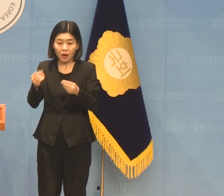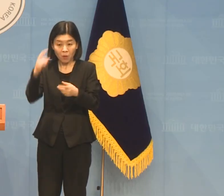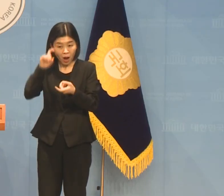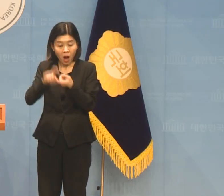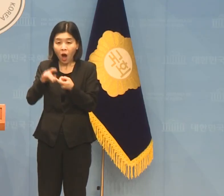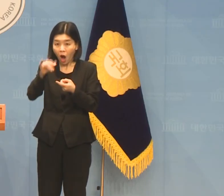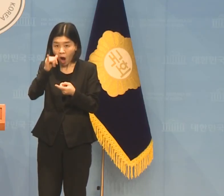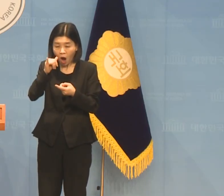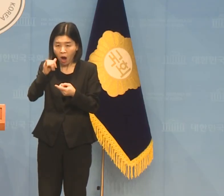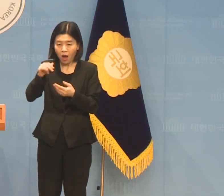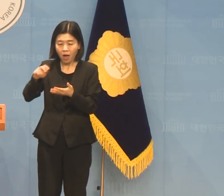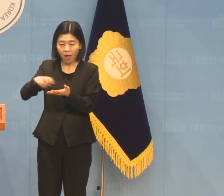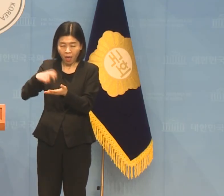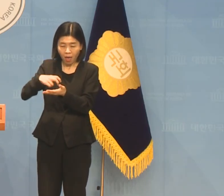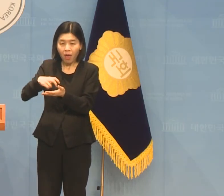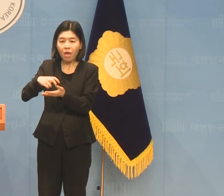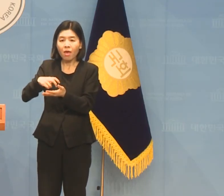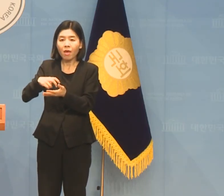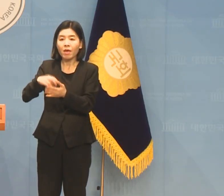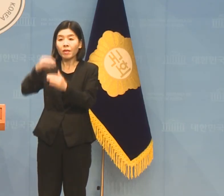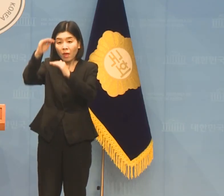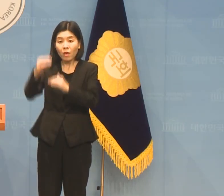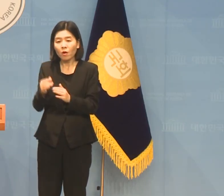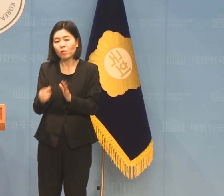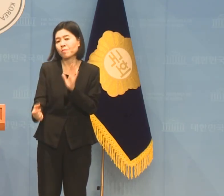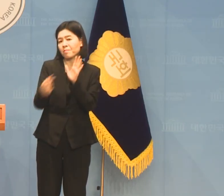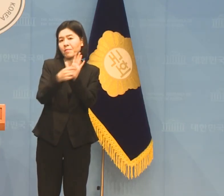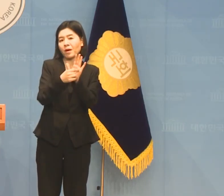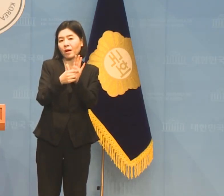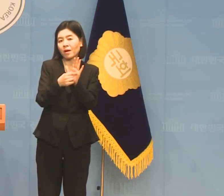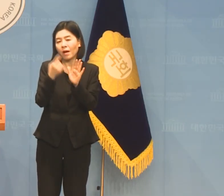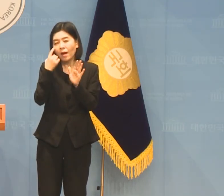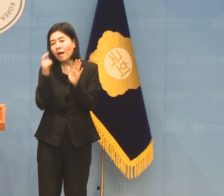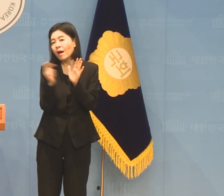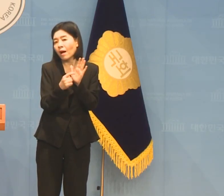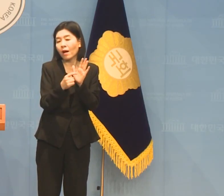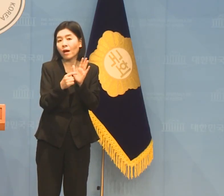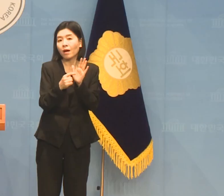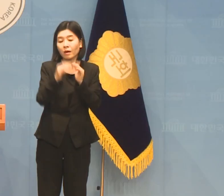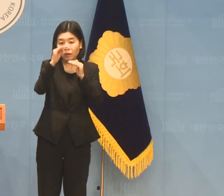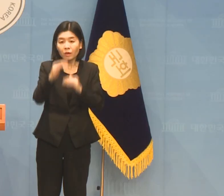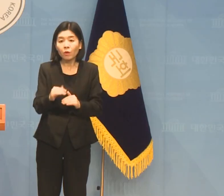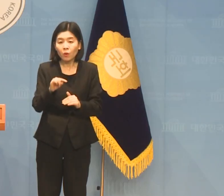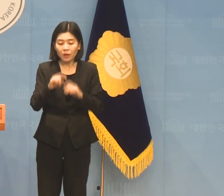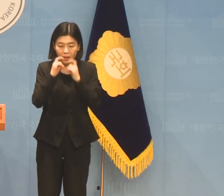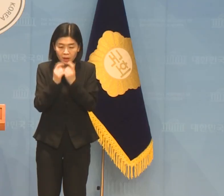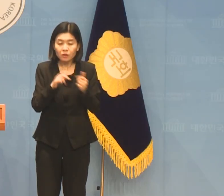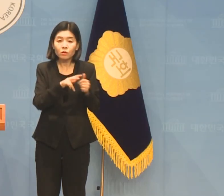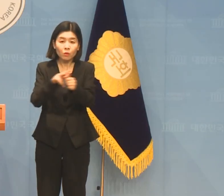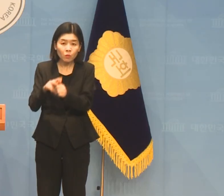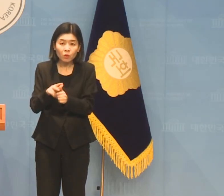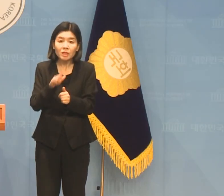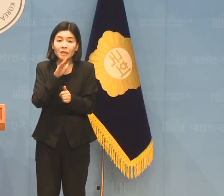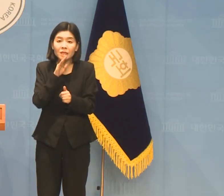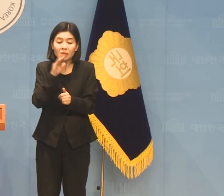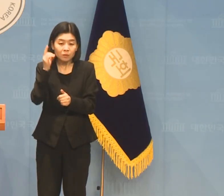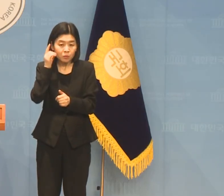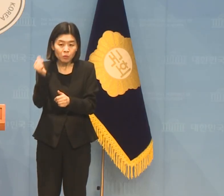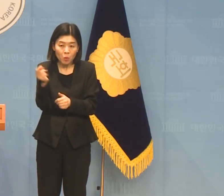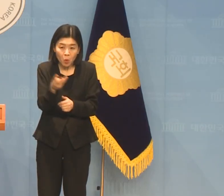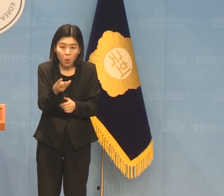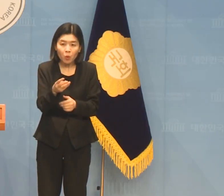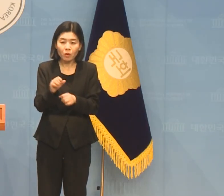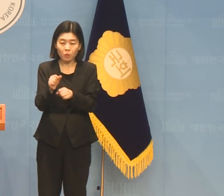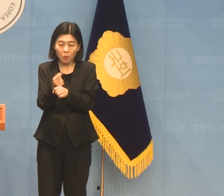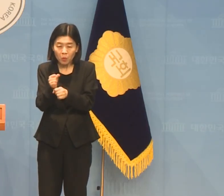연락 바랍니다 등의 내용을 담은 게시물이 확인되었습니다. 이러한 게시글은 게시자의 개인정보와 실제 연락처, 범행에 사용할